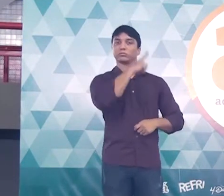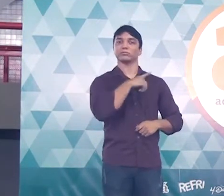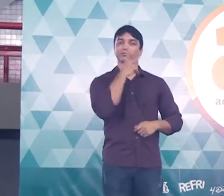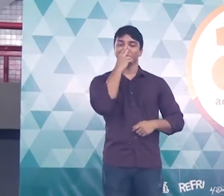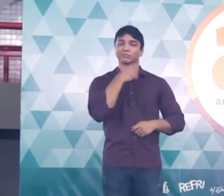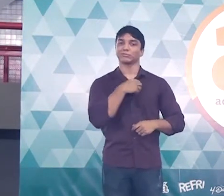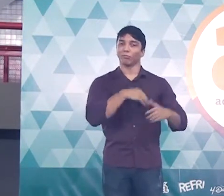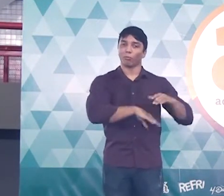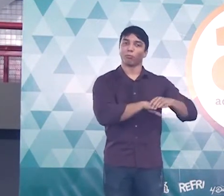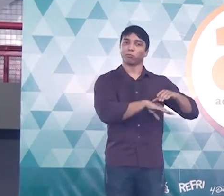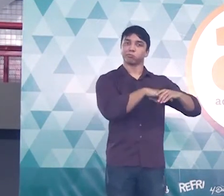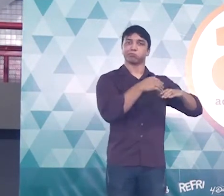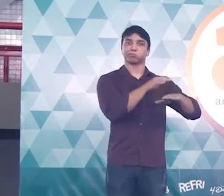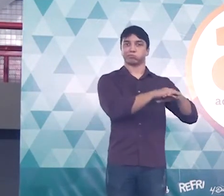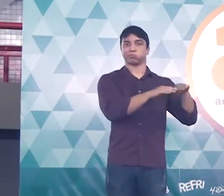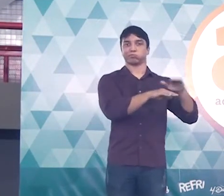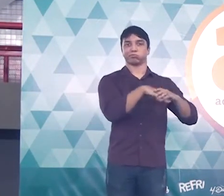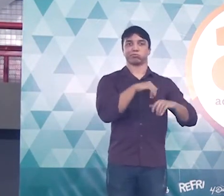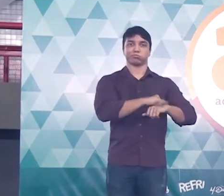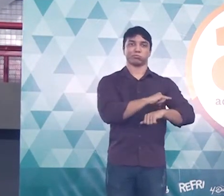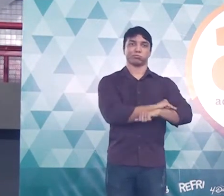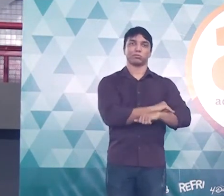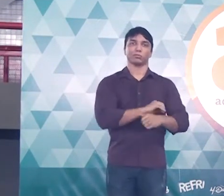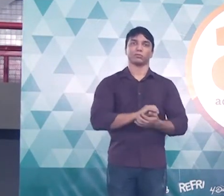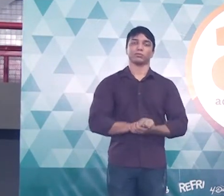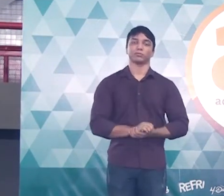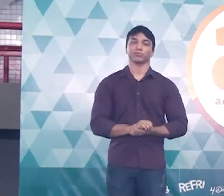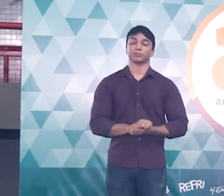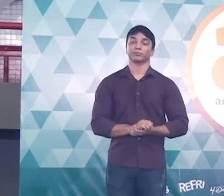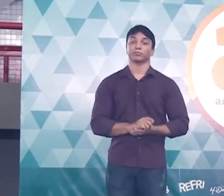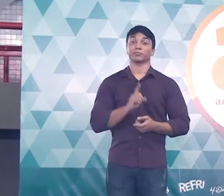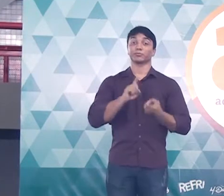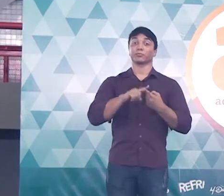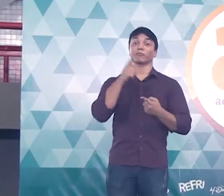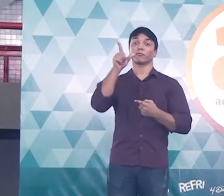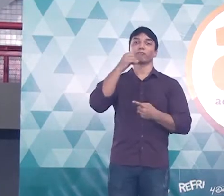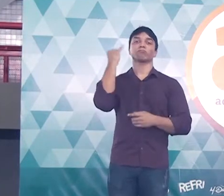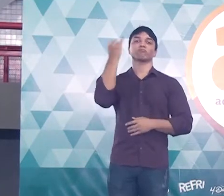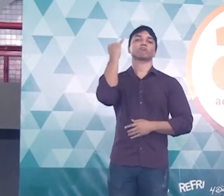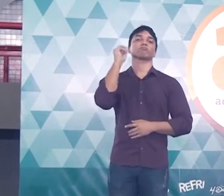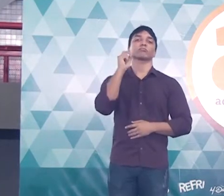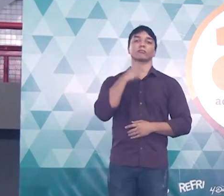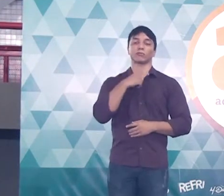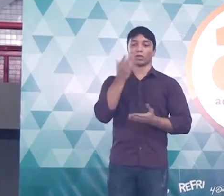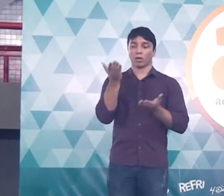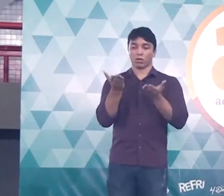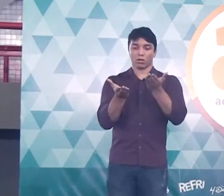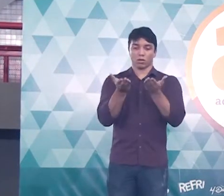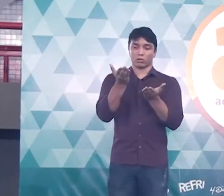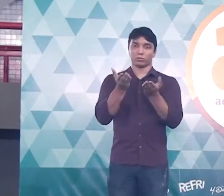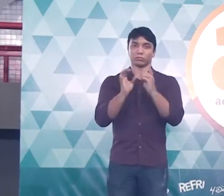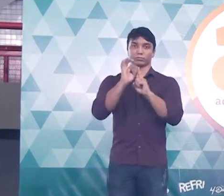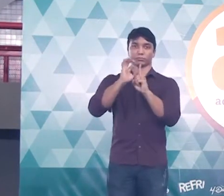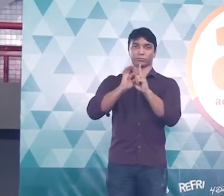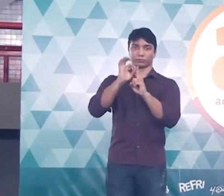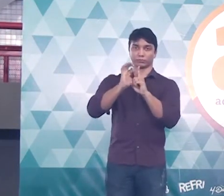né? Outra coisa interessante que é o equilíbrio térmico. Galera, se você